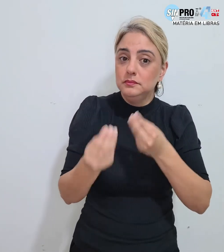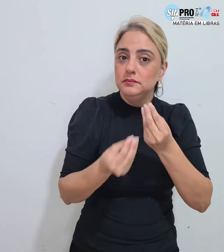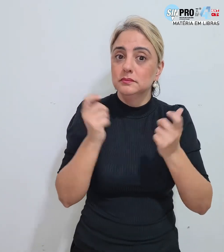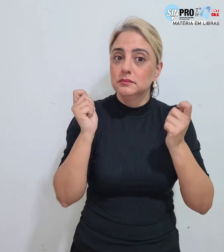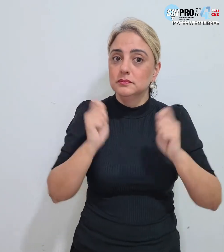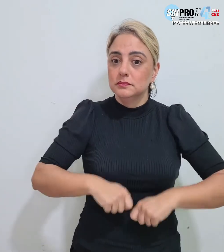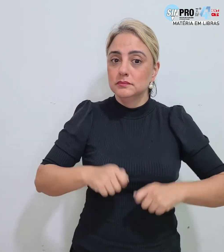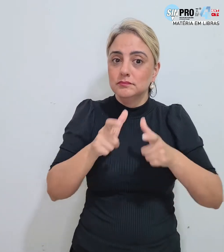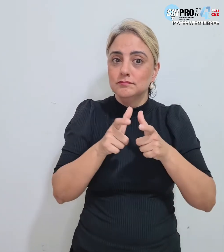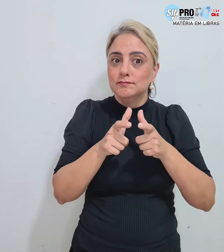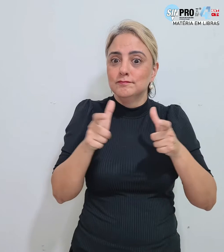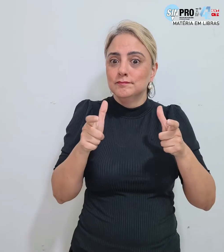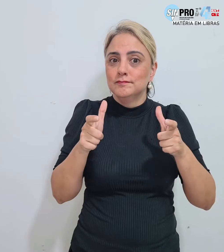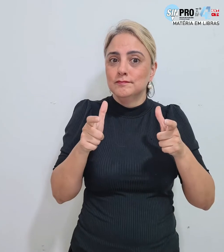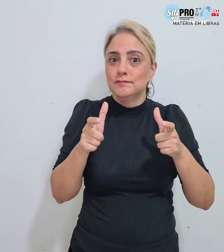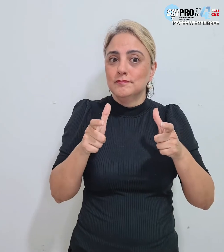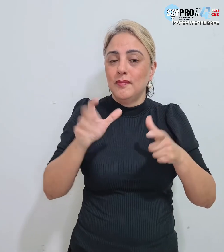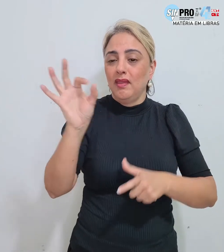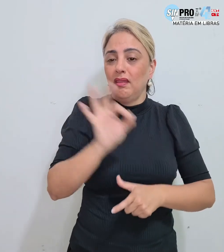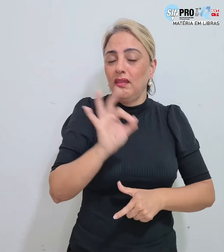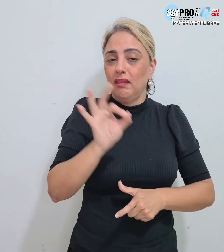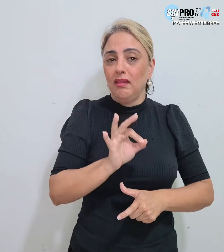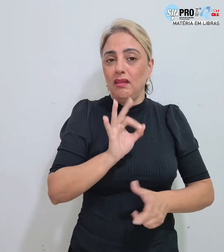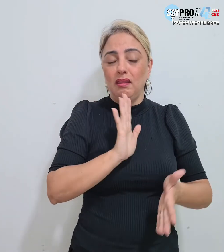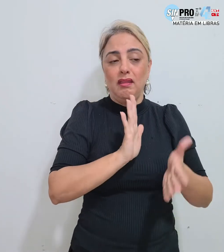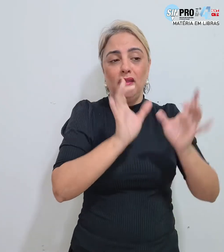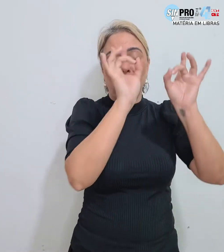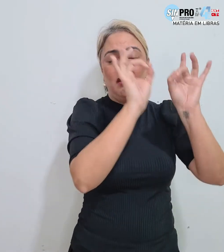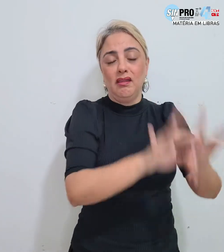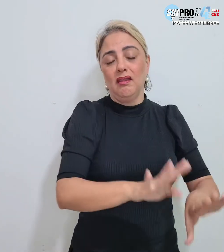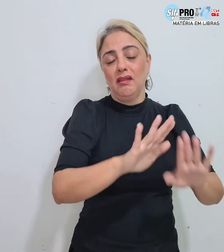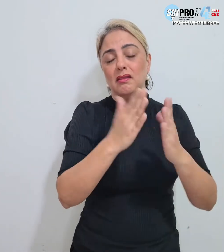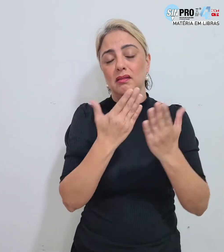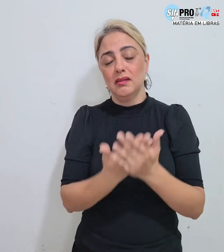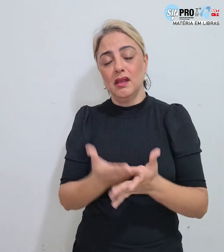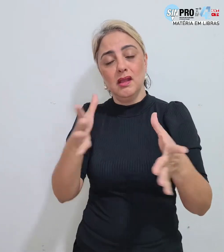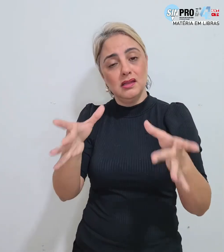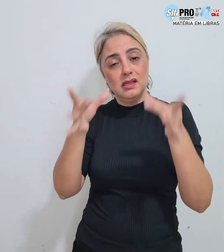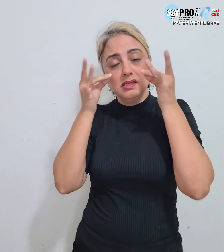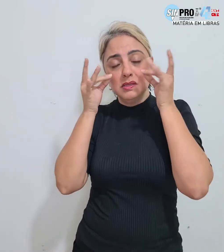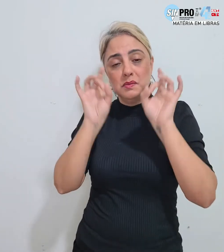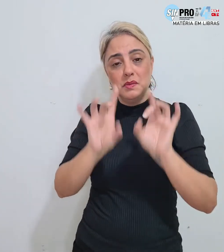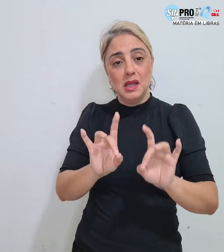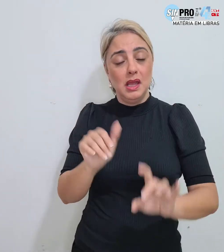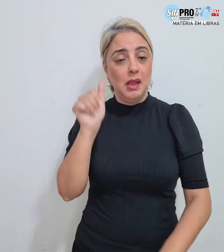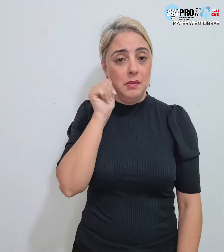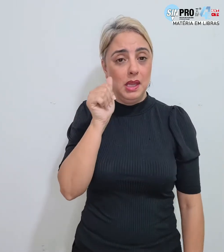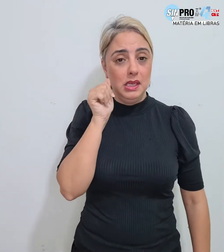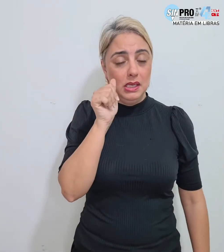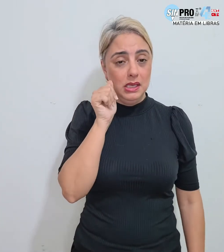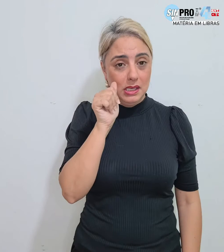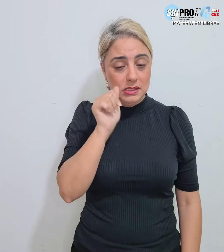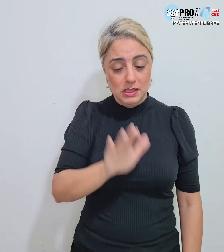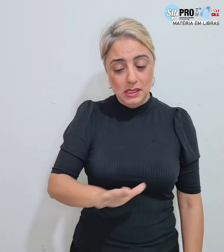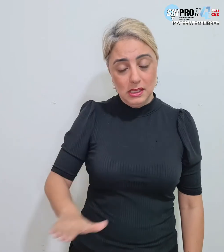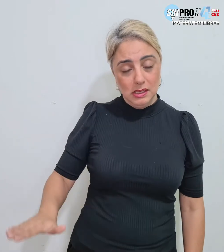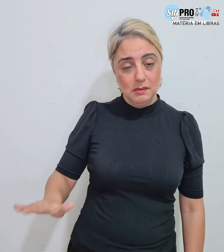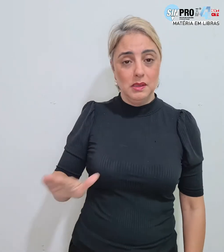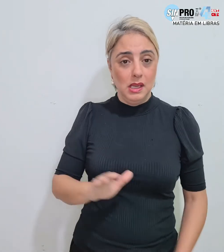com os possíveis aumentos nas taxas de abandono escolar, com atenção especial para meninas e mulheres e para o